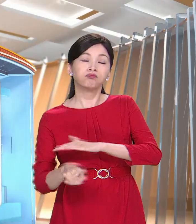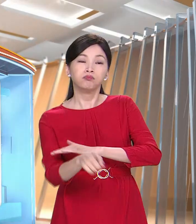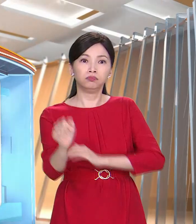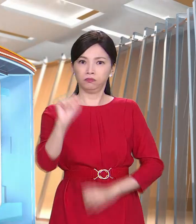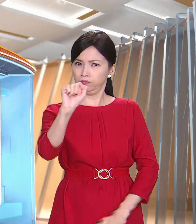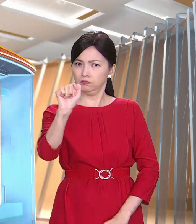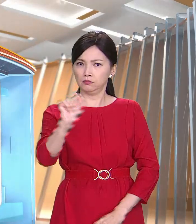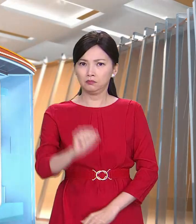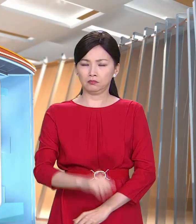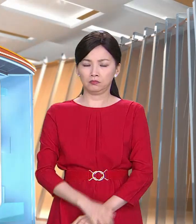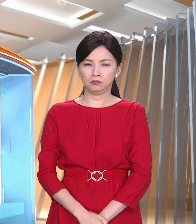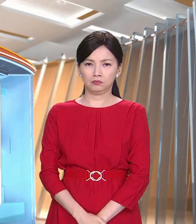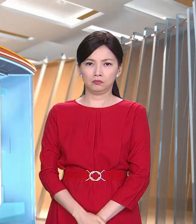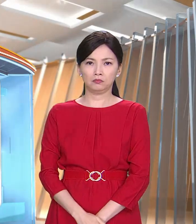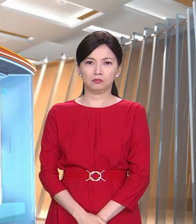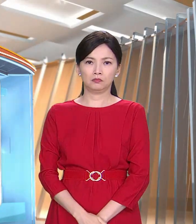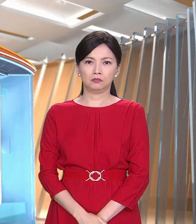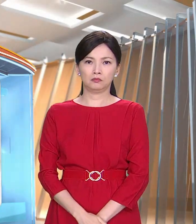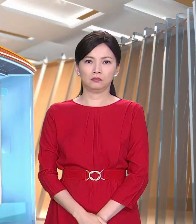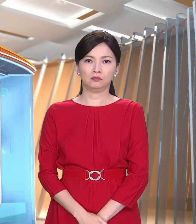完徒刑，不能走旁门左道。